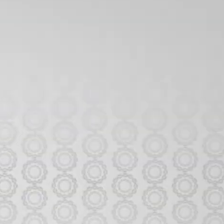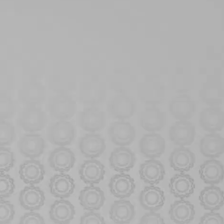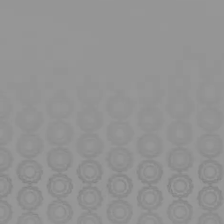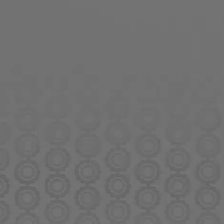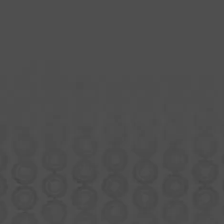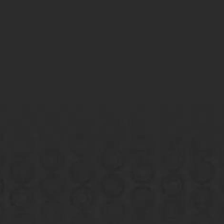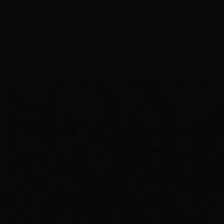¡Gracias!